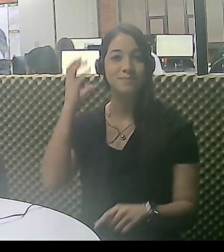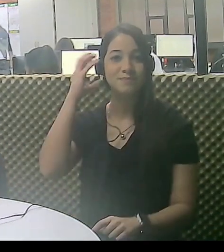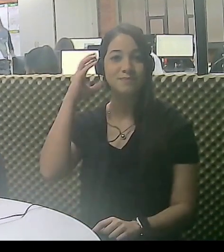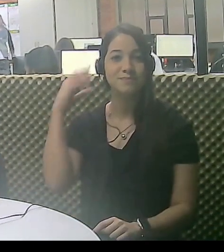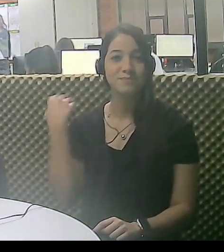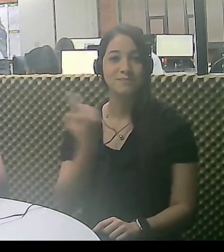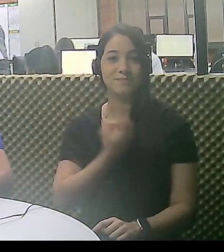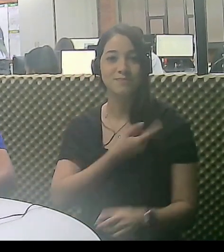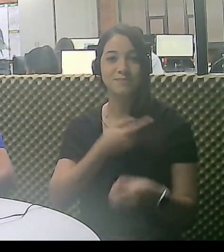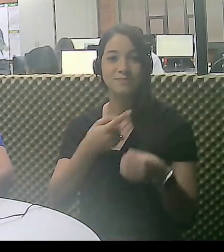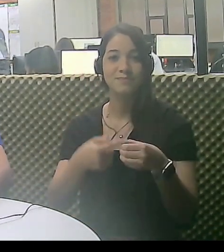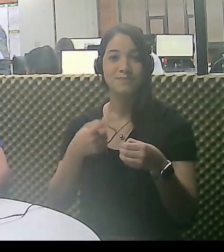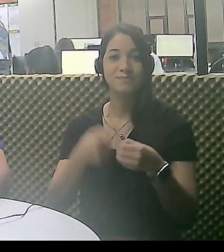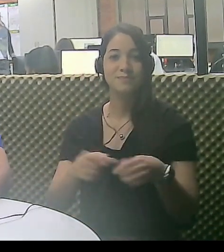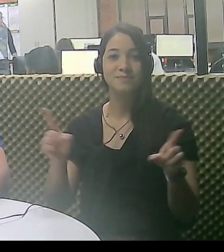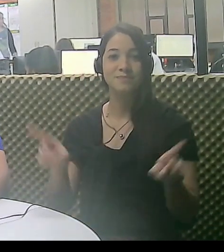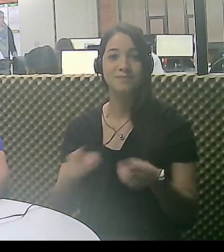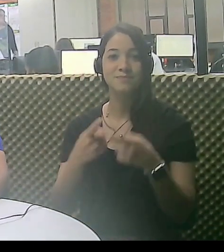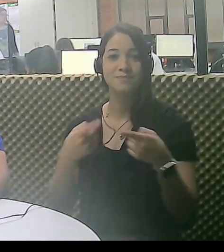Rádio Nossa Cidade.